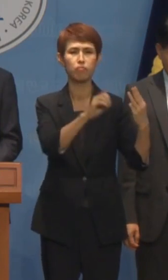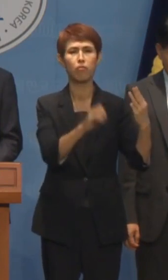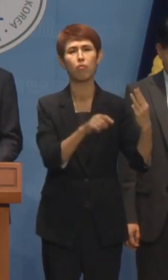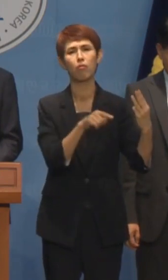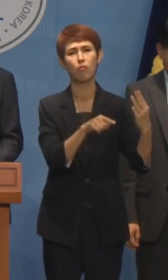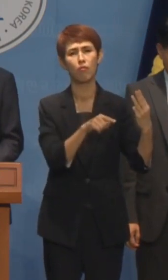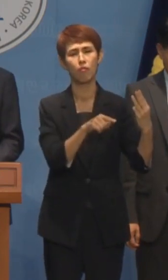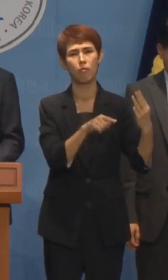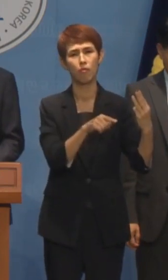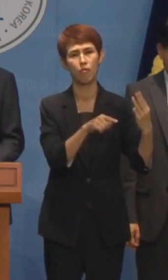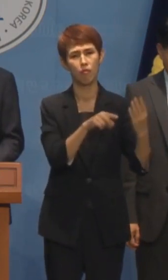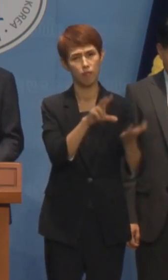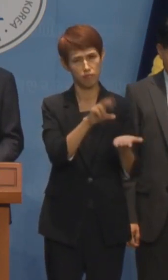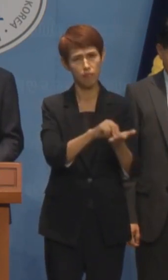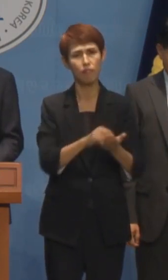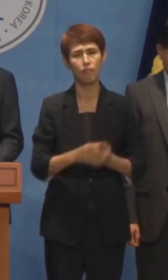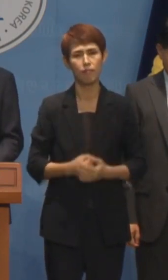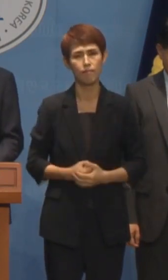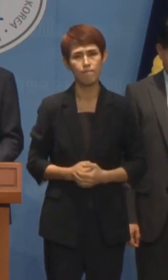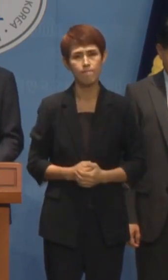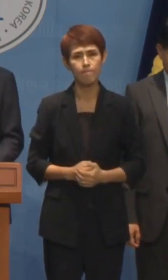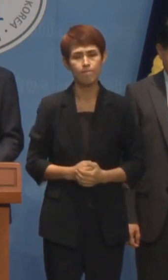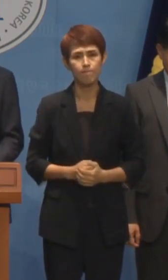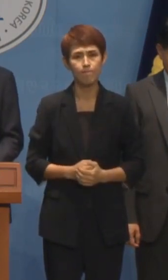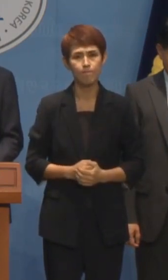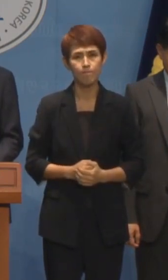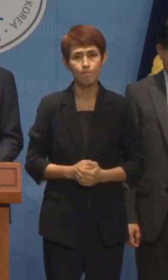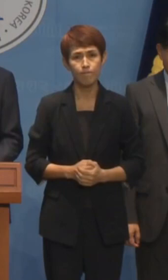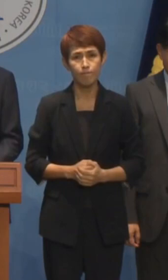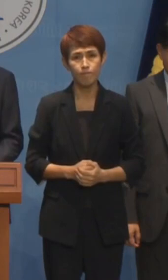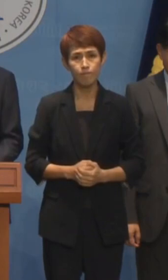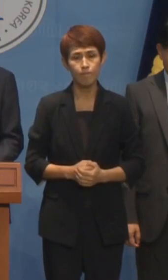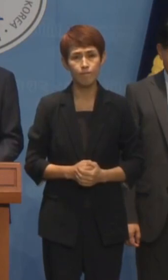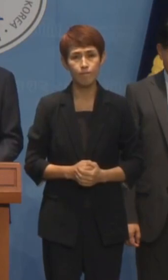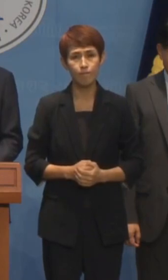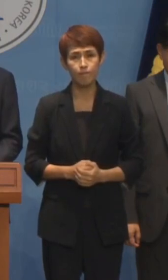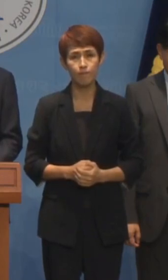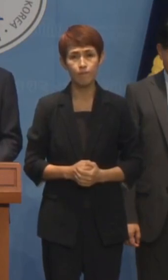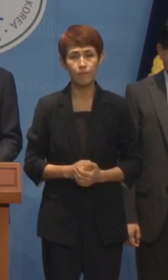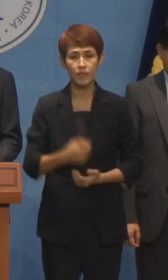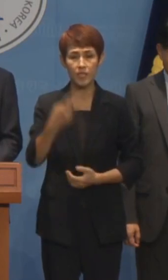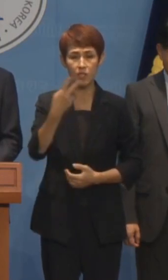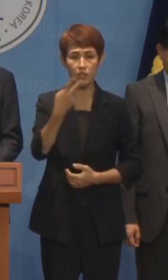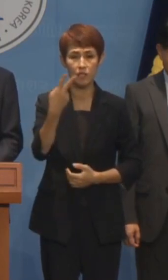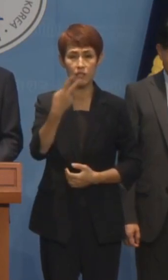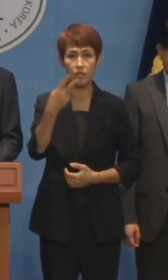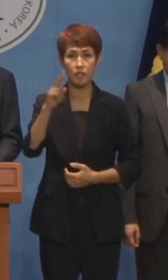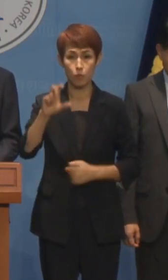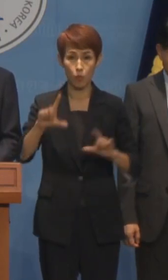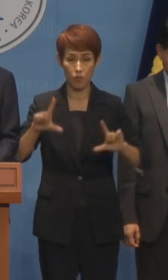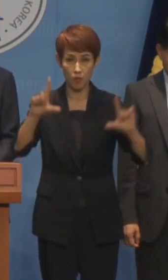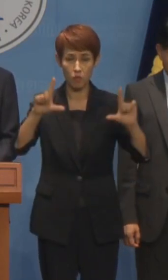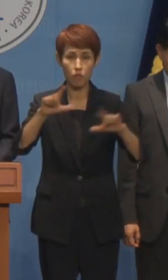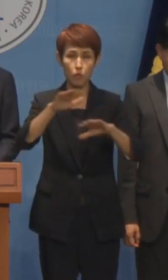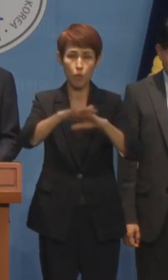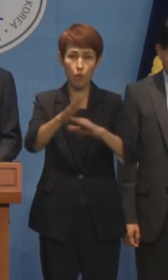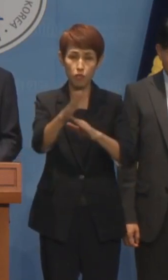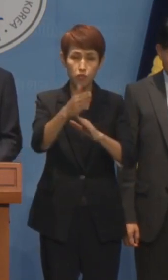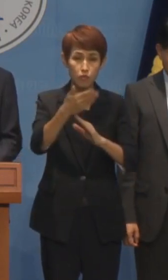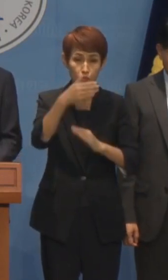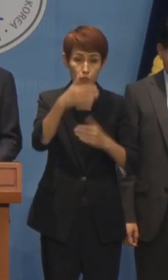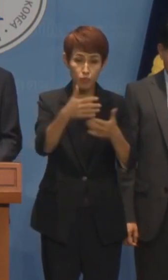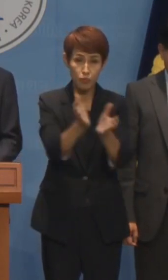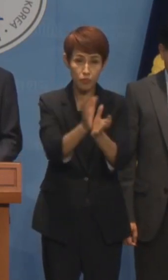3.8% 수준에 불과한 것으로 나타났다. 부처별로 살펴보면 2025년 농림식품부